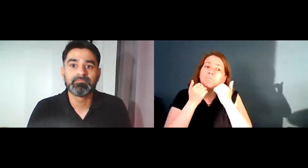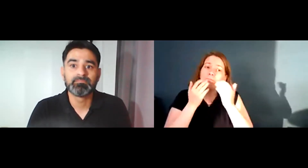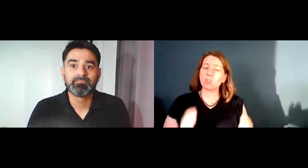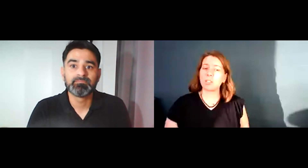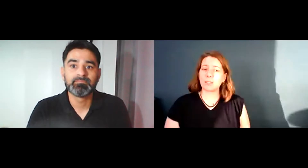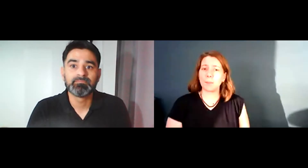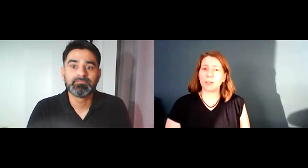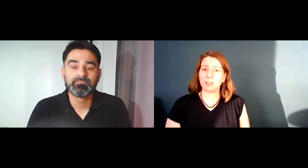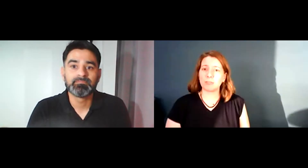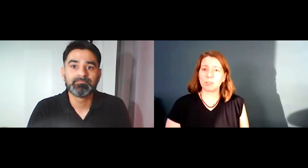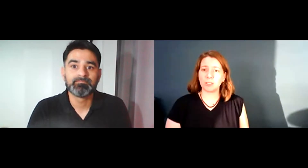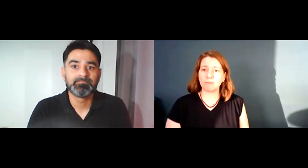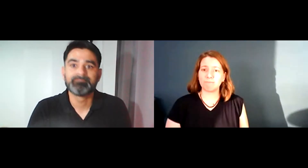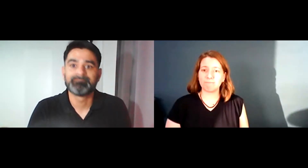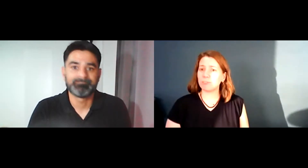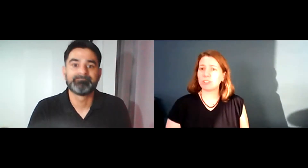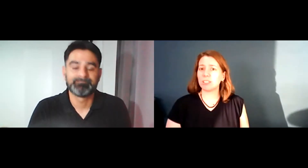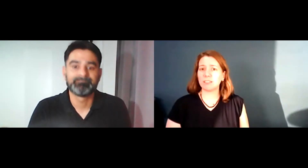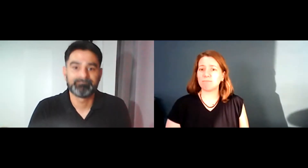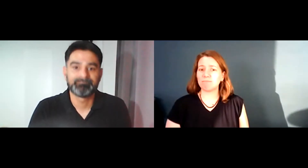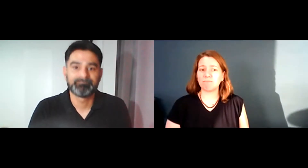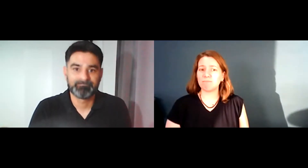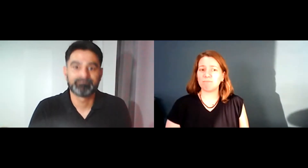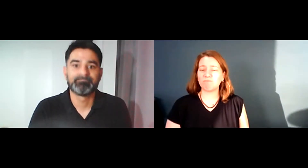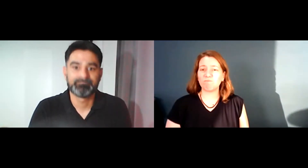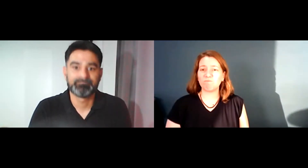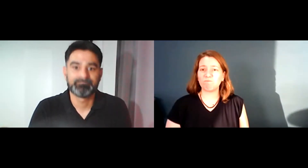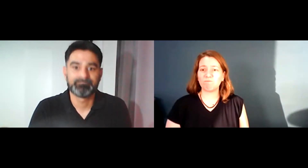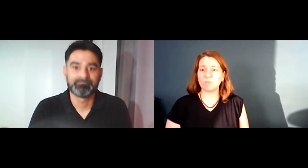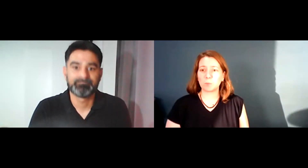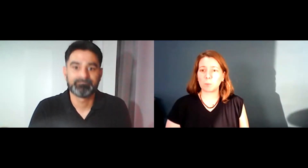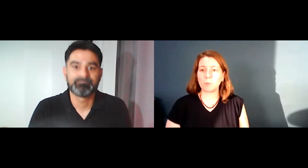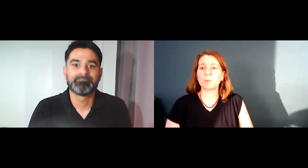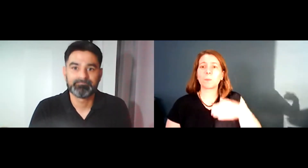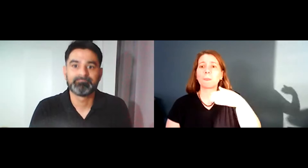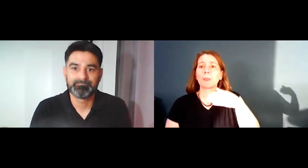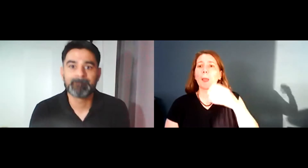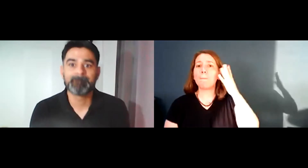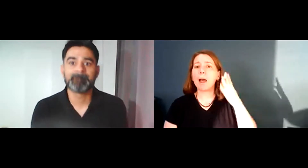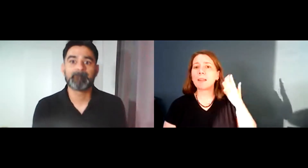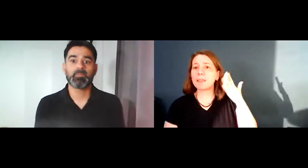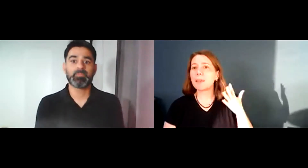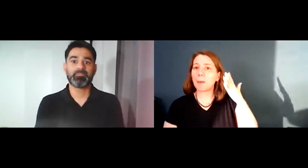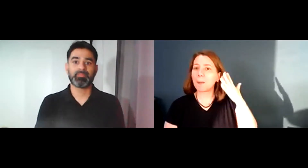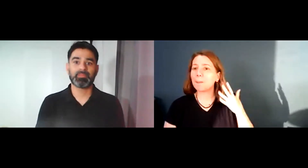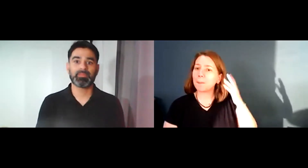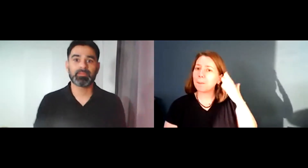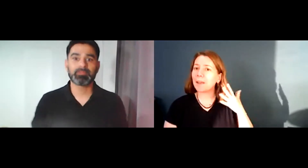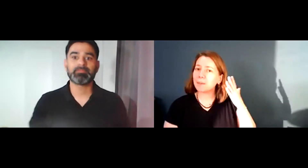No sé esa parte, no sé. Perdón. ¿Ustedes nos pueden volver a avisar en el caso que continúen